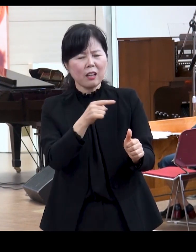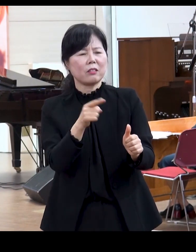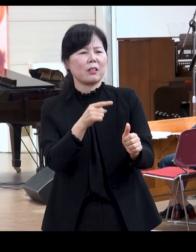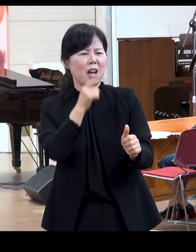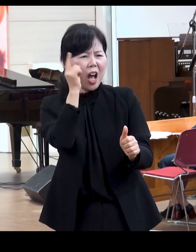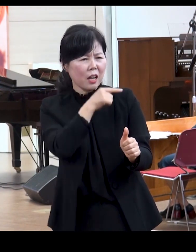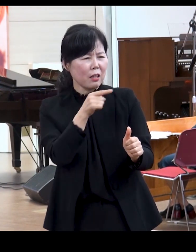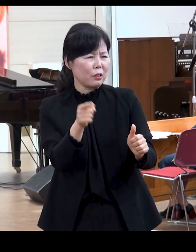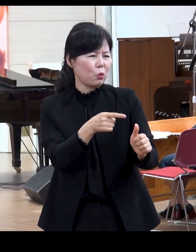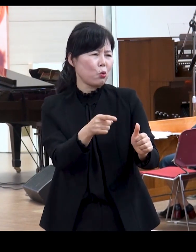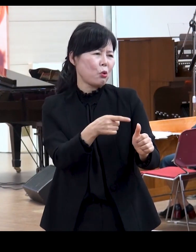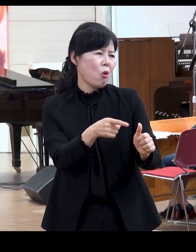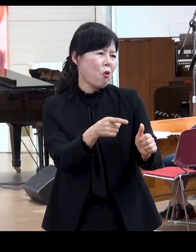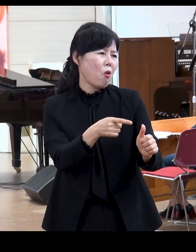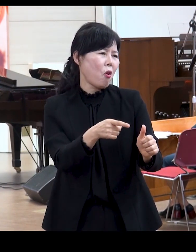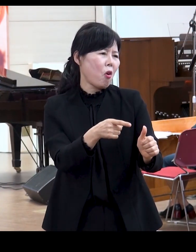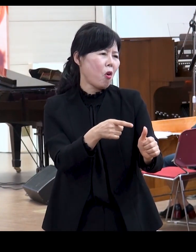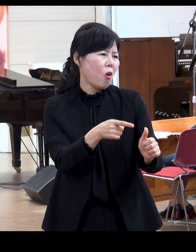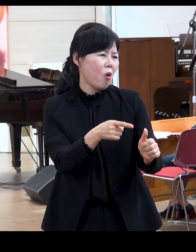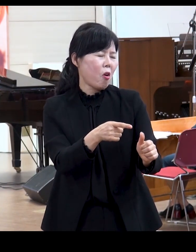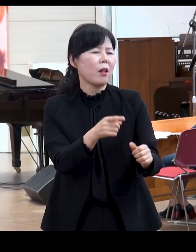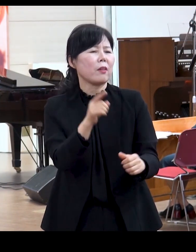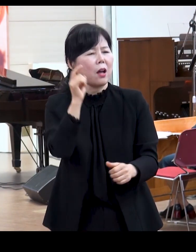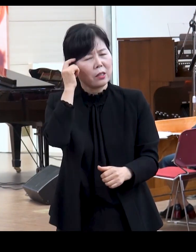어떤 악한 것이 있다는 걸 보기 시작합니다.